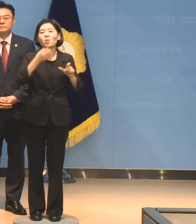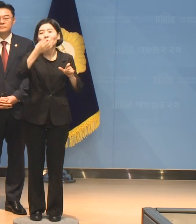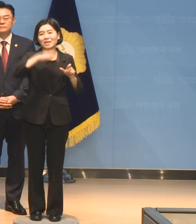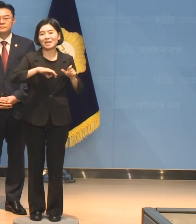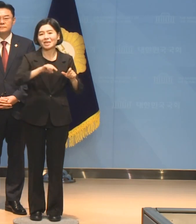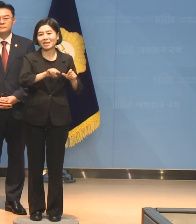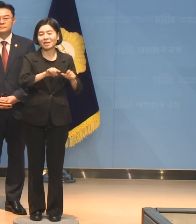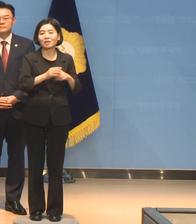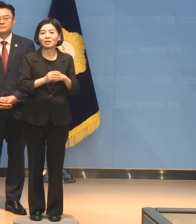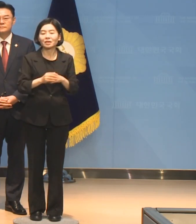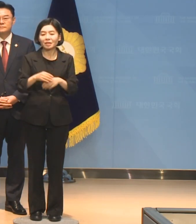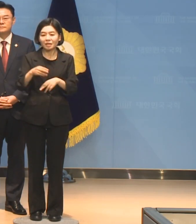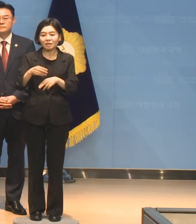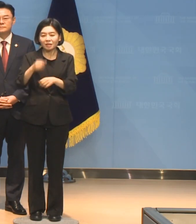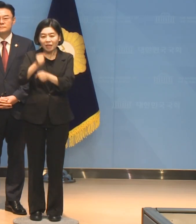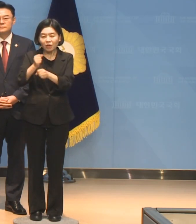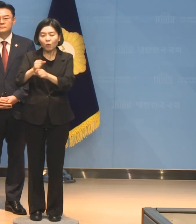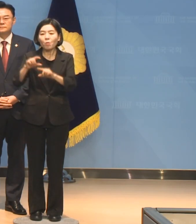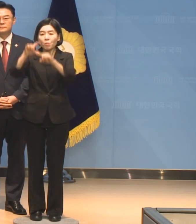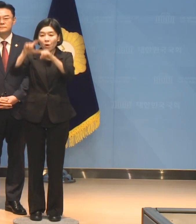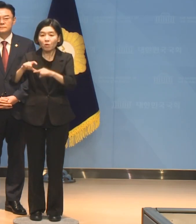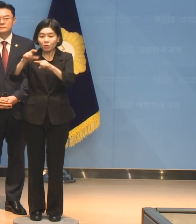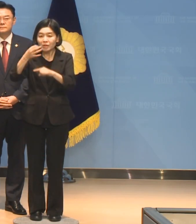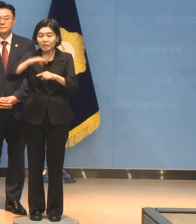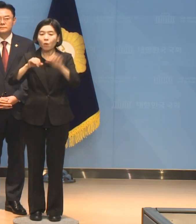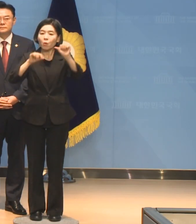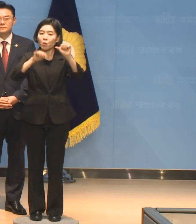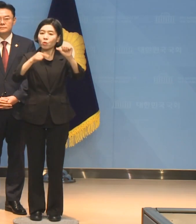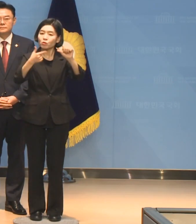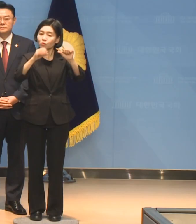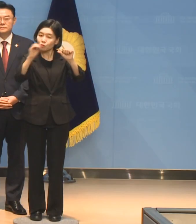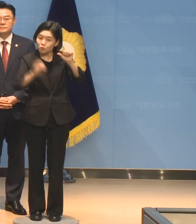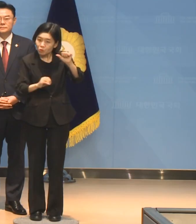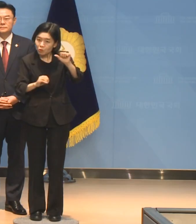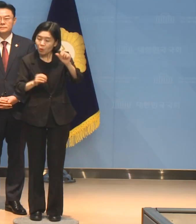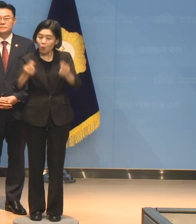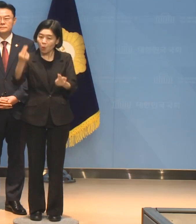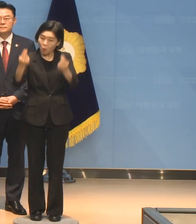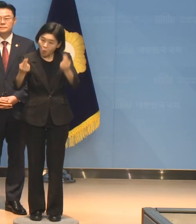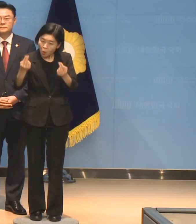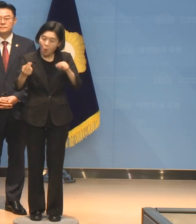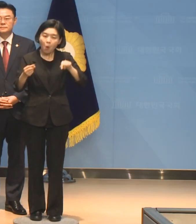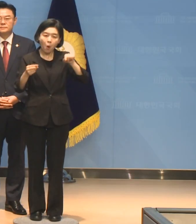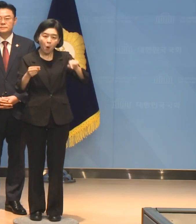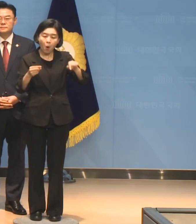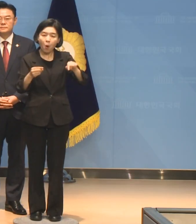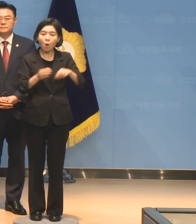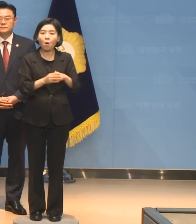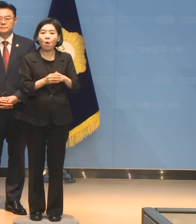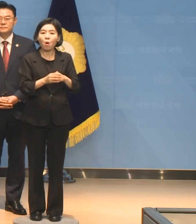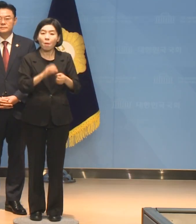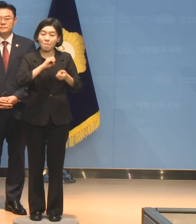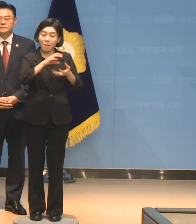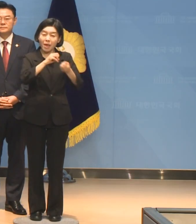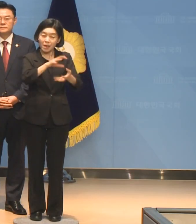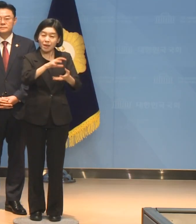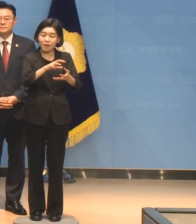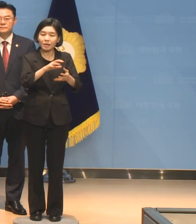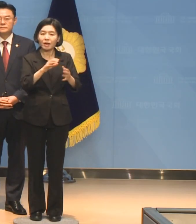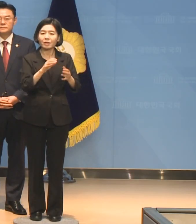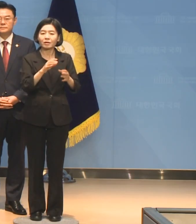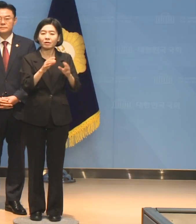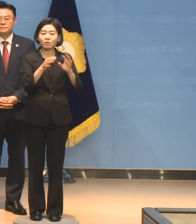제조업 평균 영업이익률이 지난해 5.6%였던 것을 감안하면은 이들 대형 배달 플랫폼의